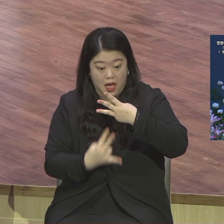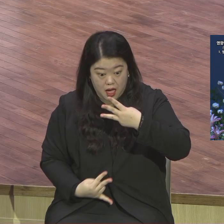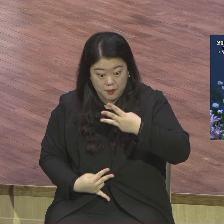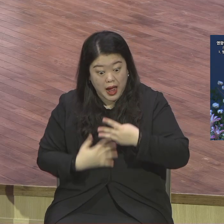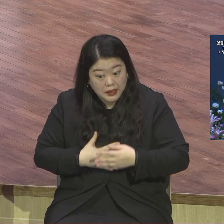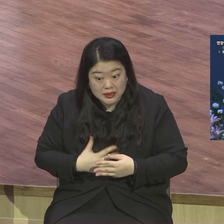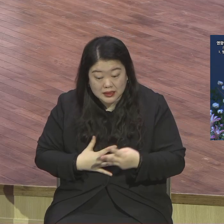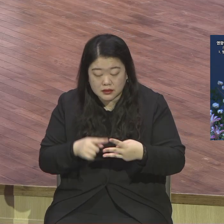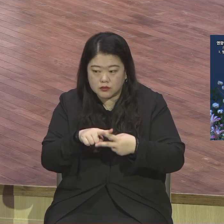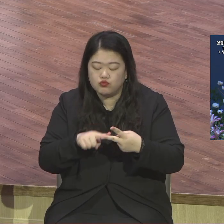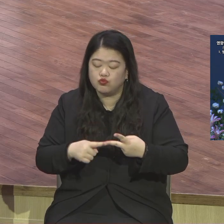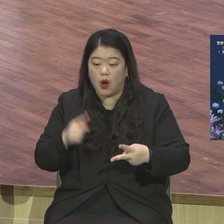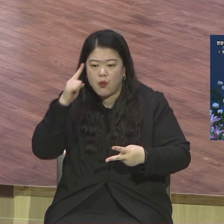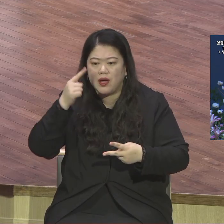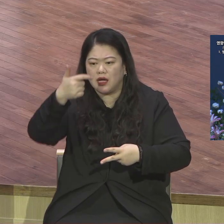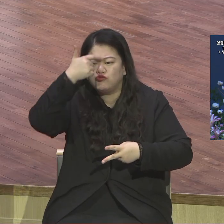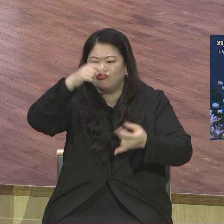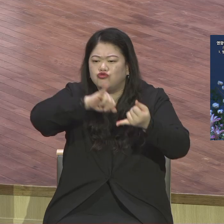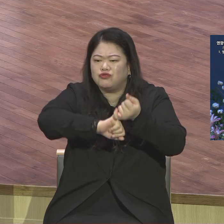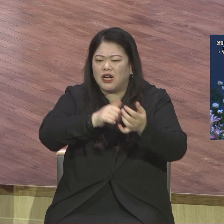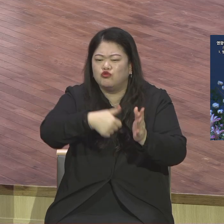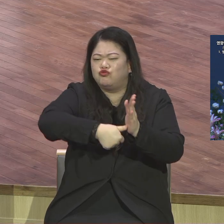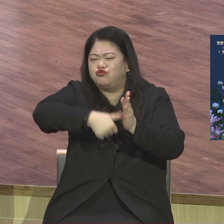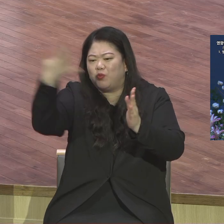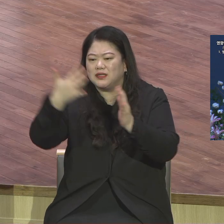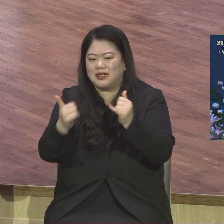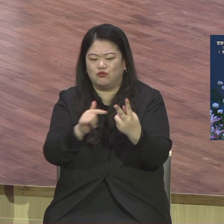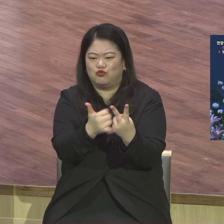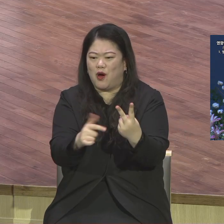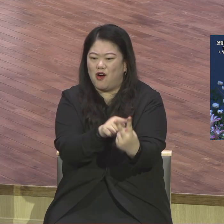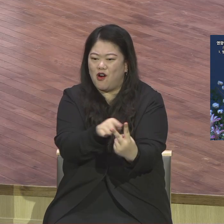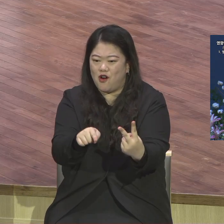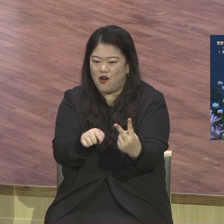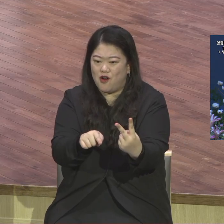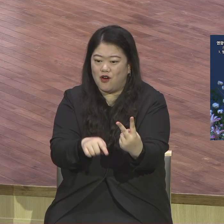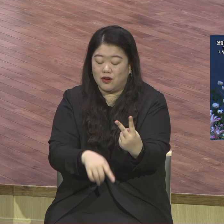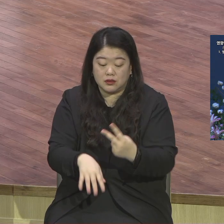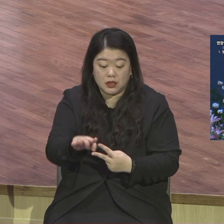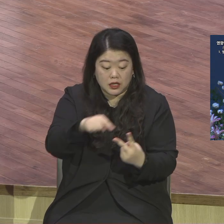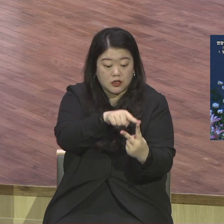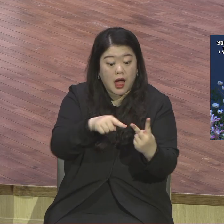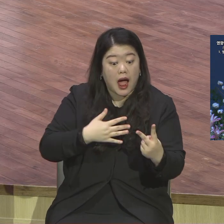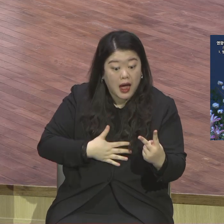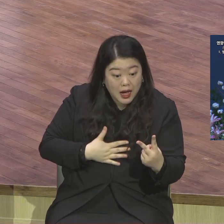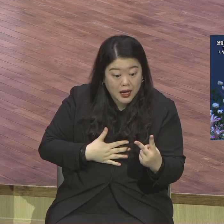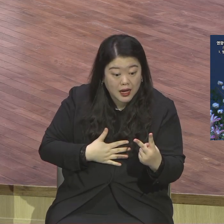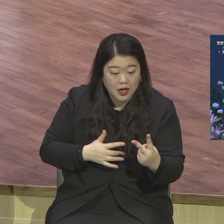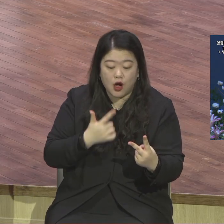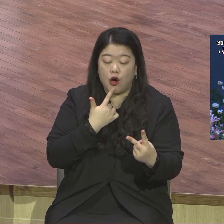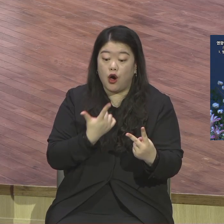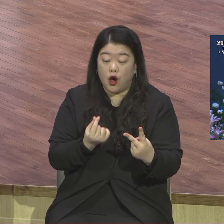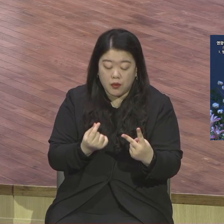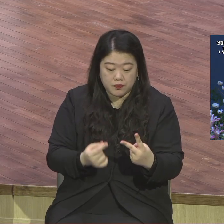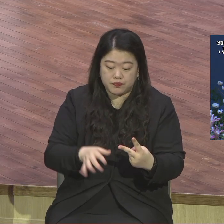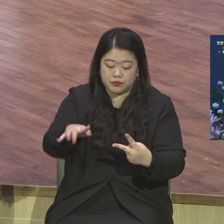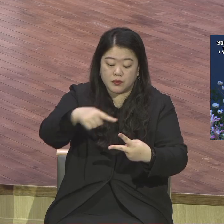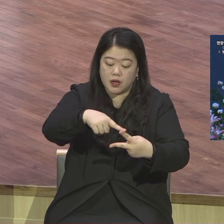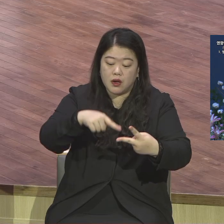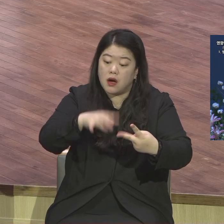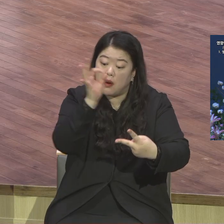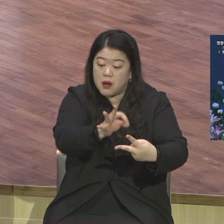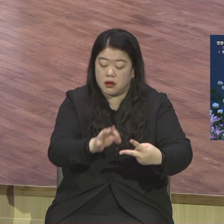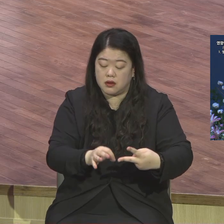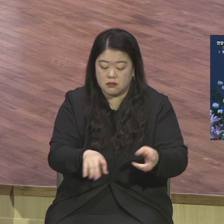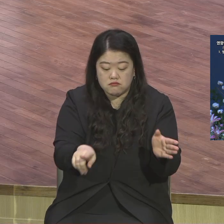믿음에는 반드시 행함이 따른다. 정말 믿음은 행함이 따른다라는